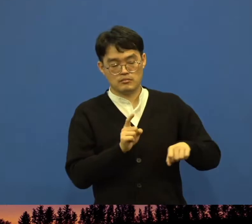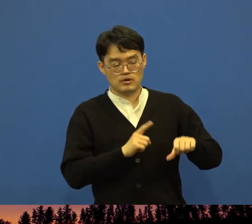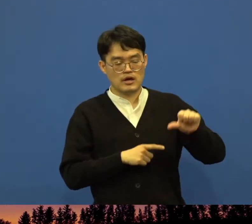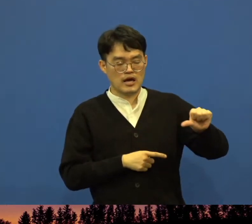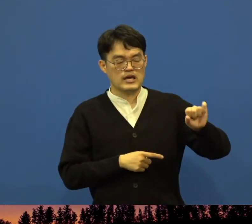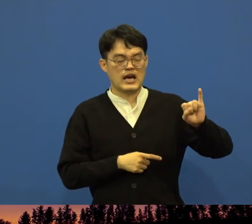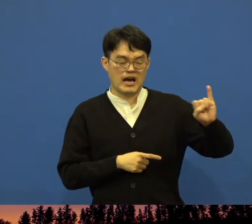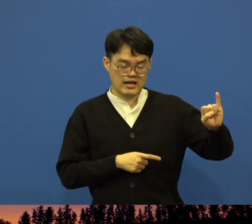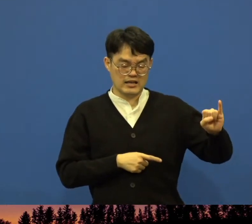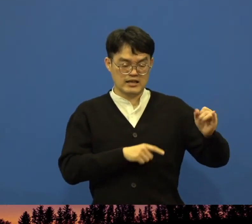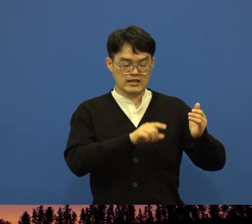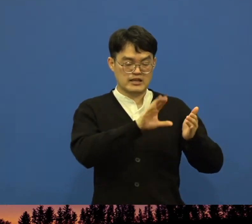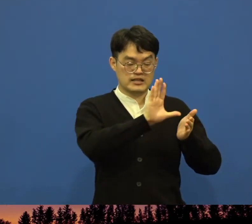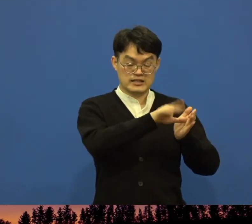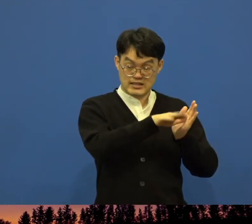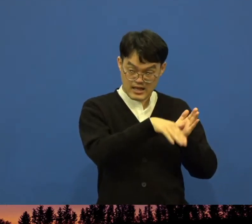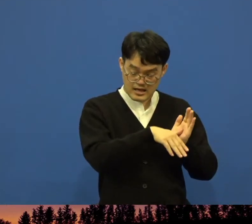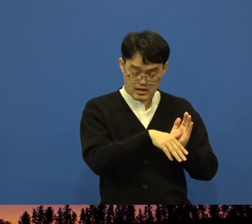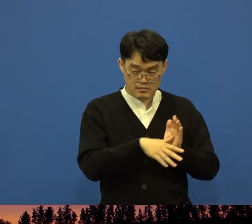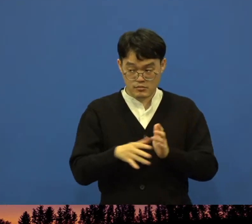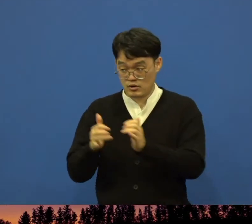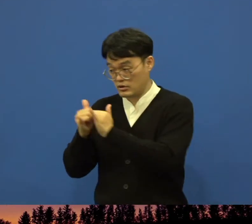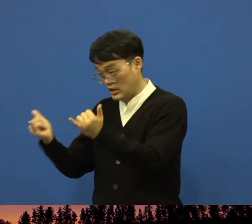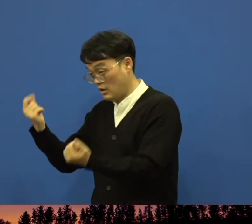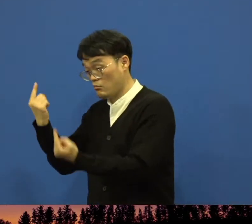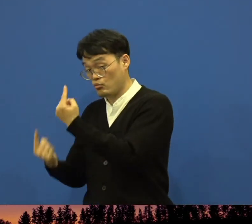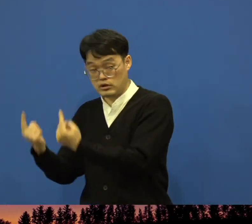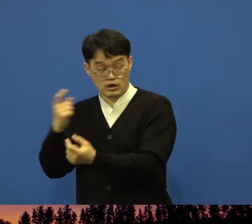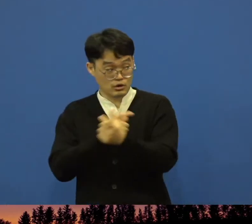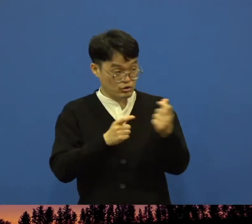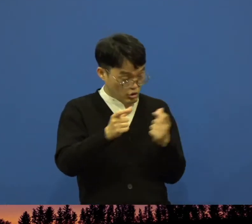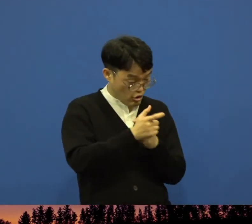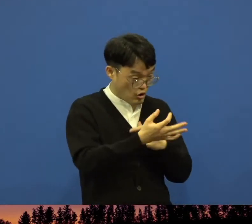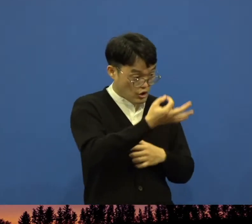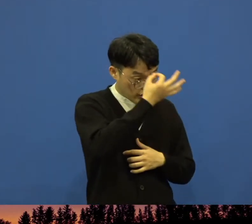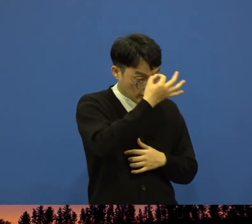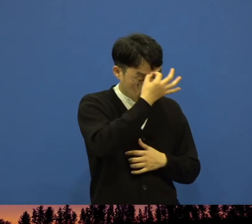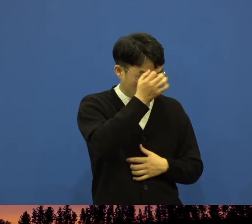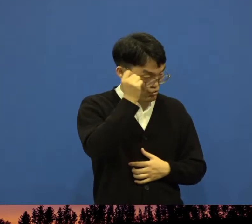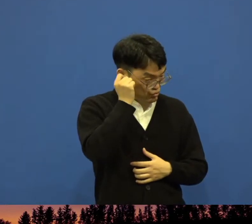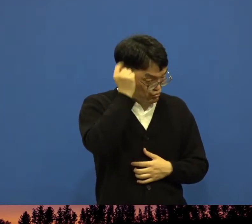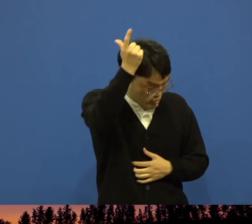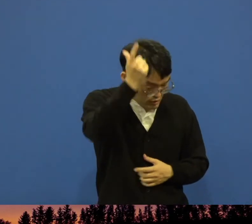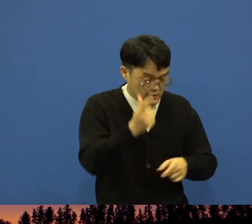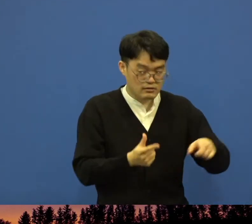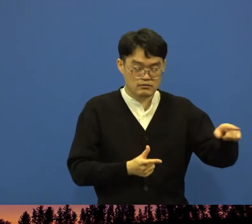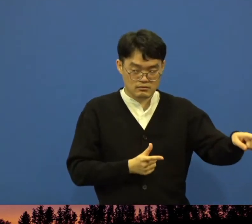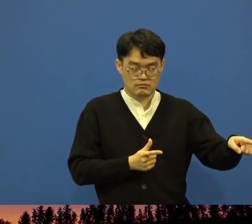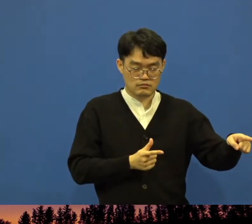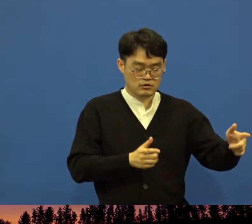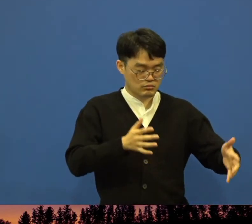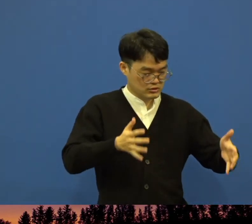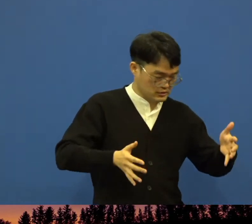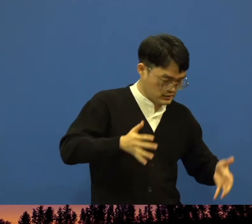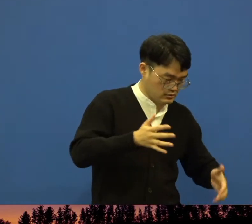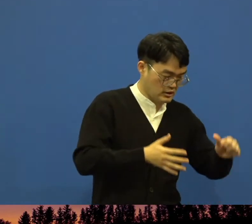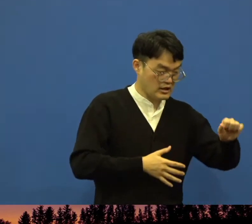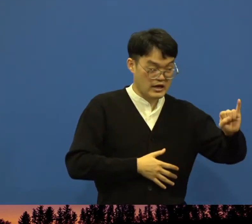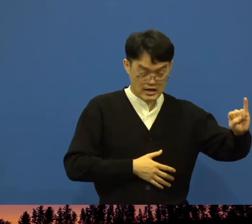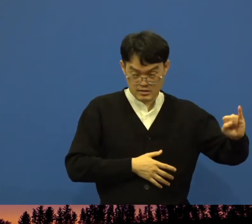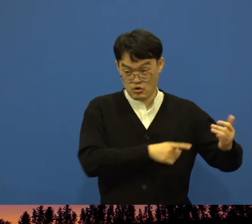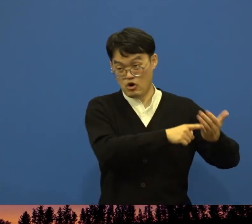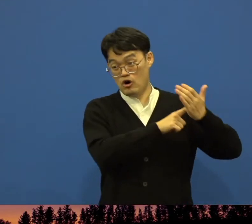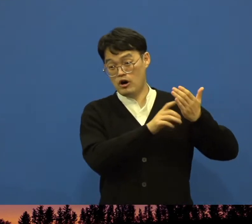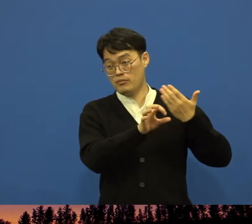시대라는 거예요. 이건 사람보다 훨씬 더 나은 이런 거죠. 인공지능이 나오면 모든 이제 직업들을 잃어버린다고 그러고